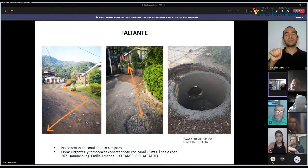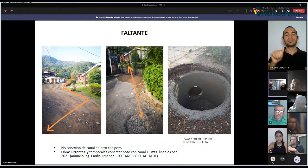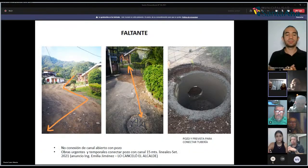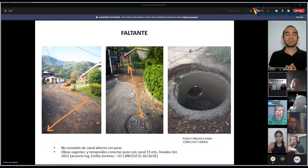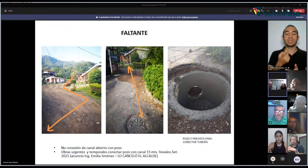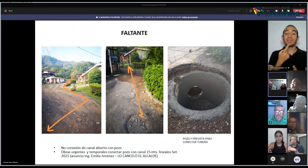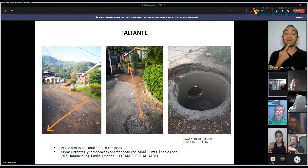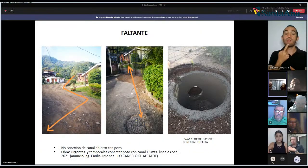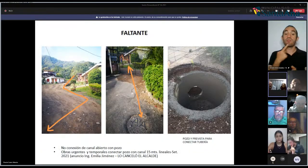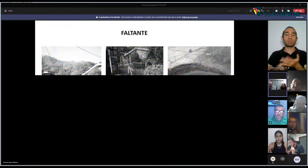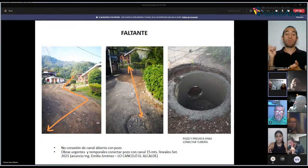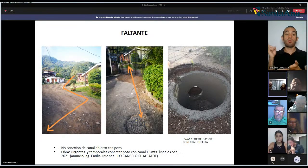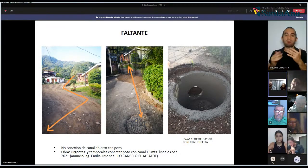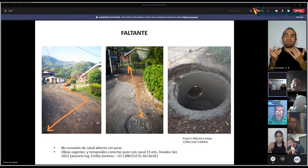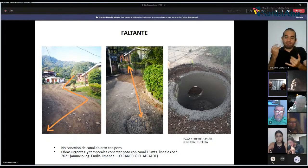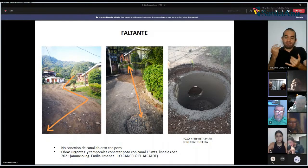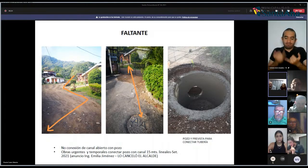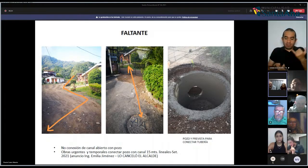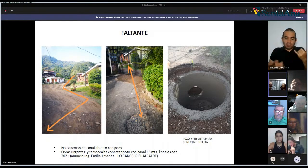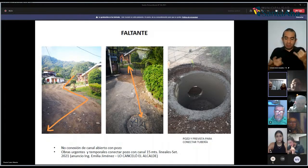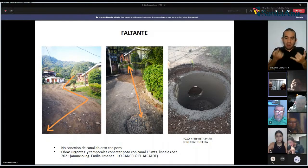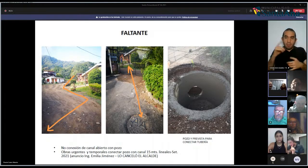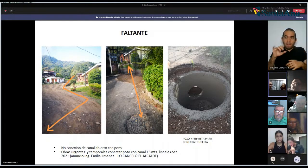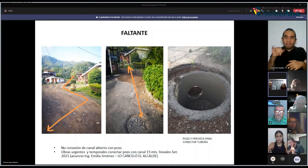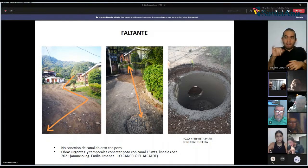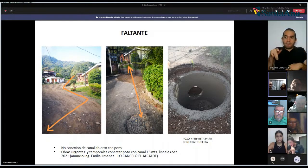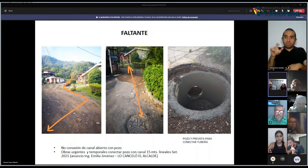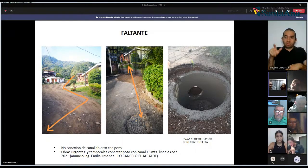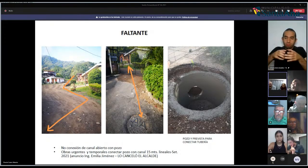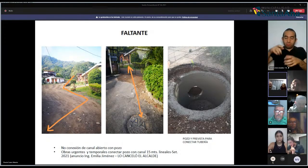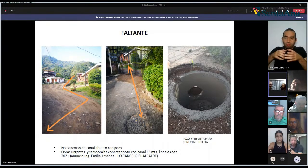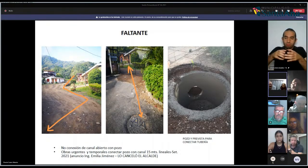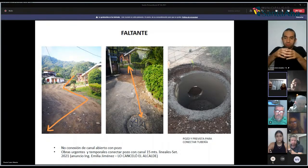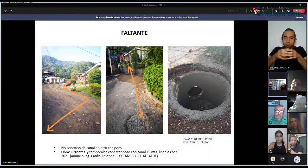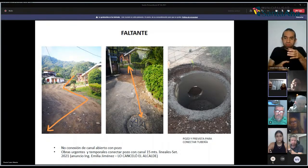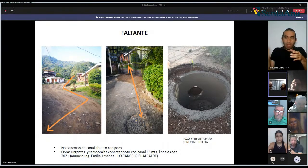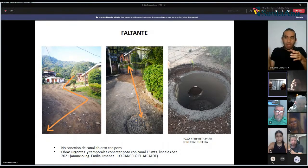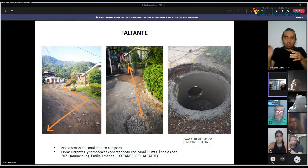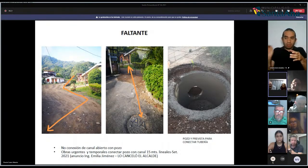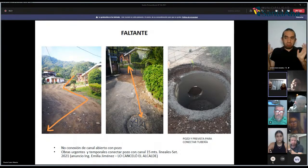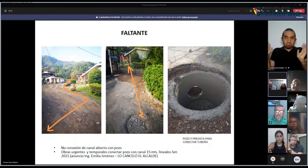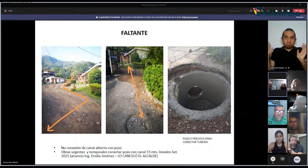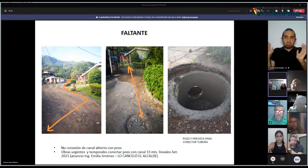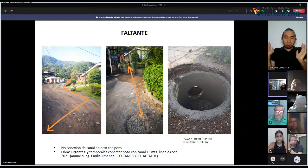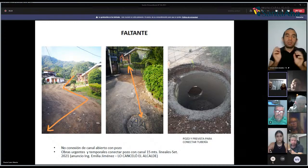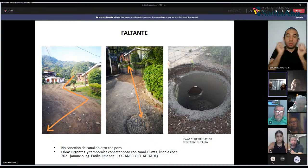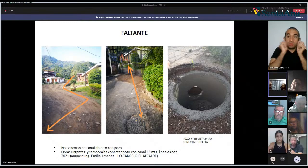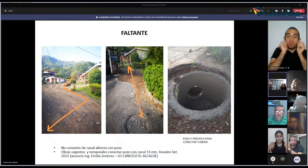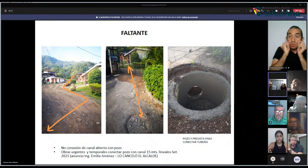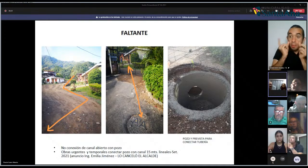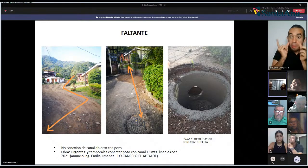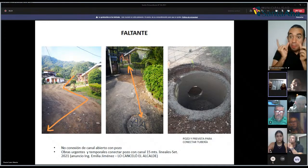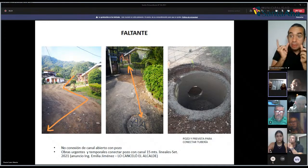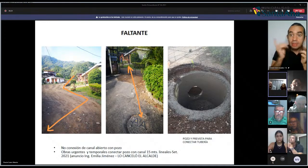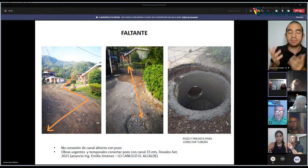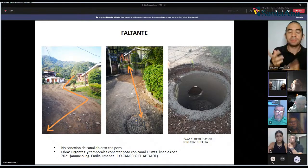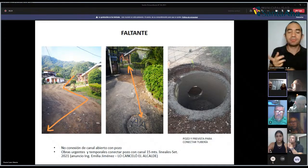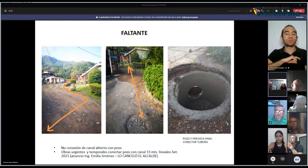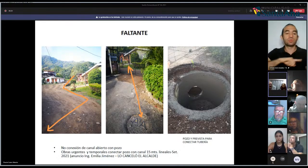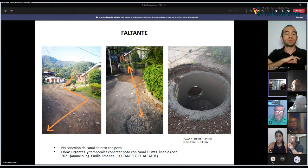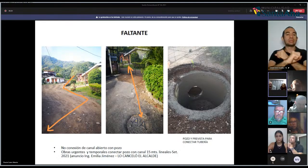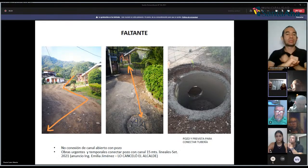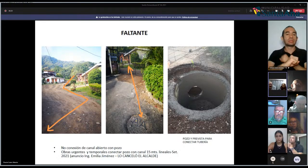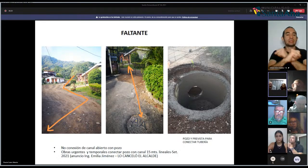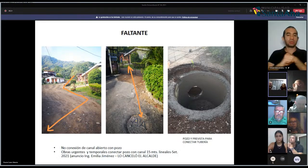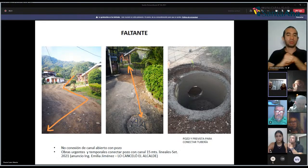hasta el pozo que ahí no lo iban a hacer más la enorme sorpresa que teníamos era que estábamos seguros de que la construcción se iba a